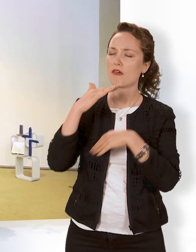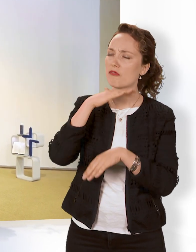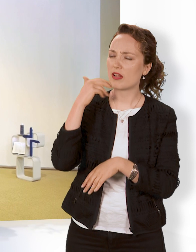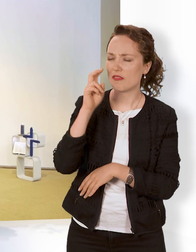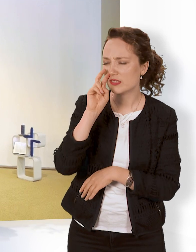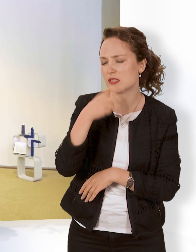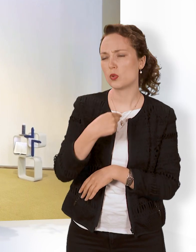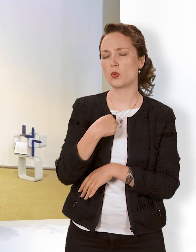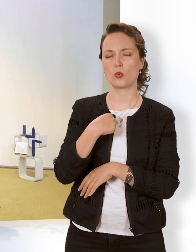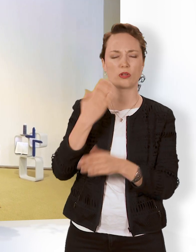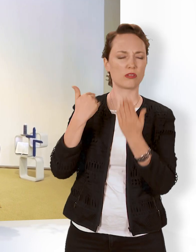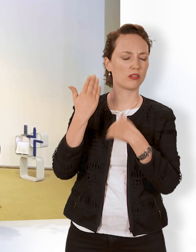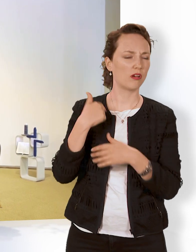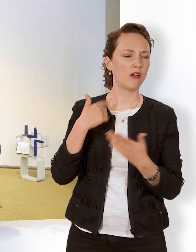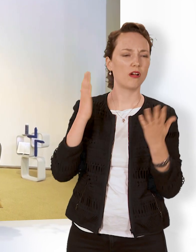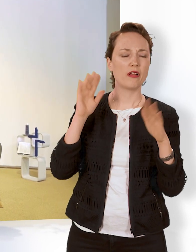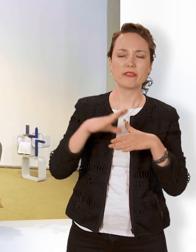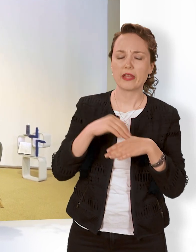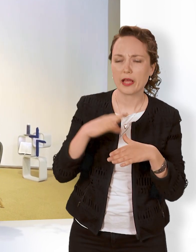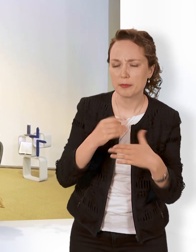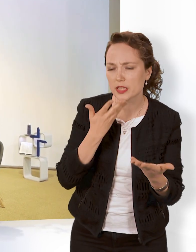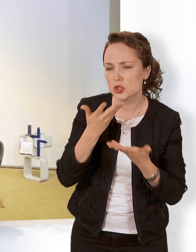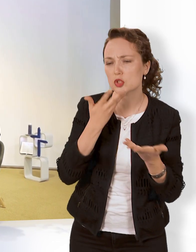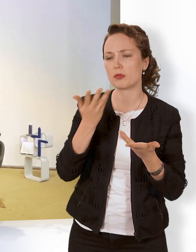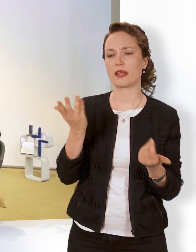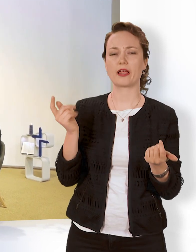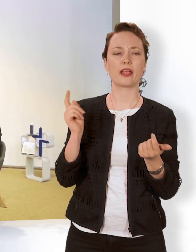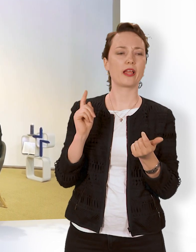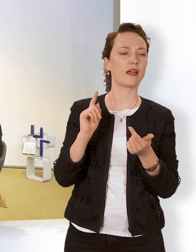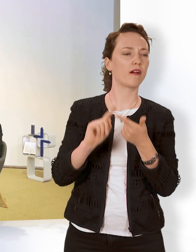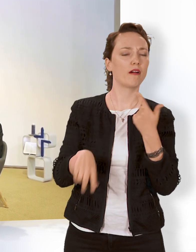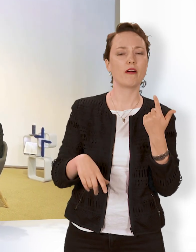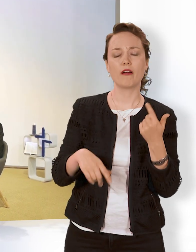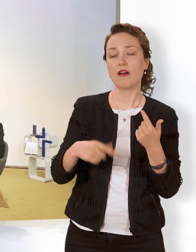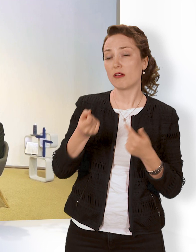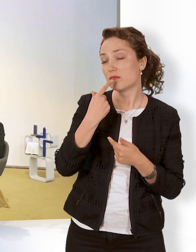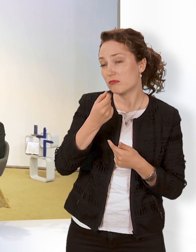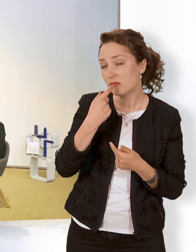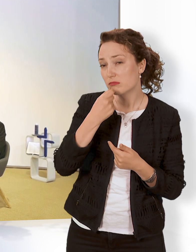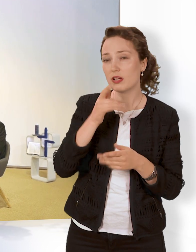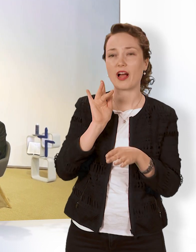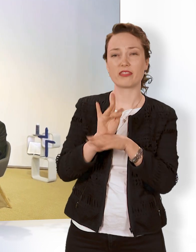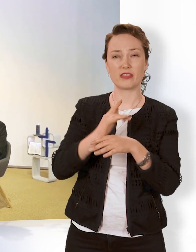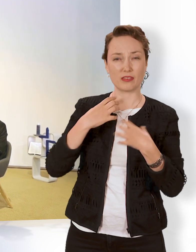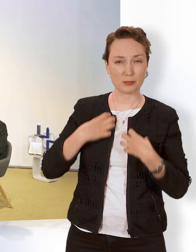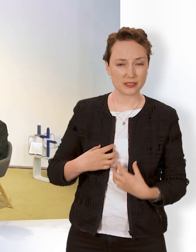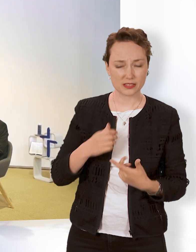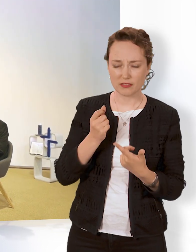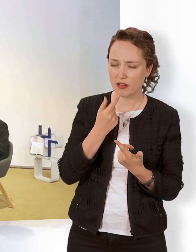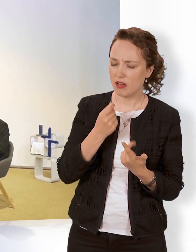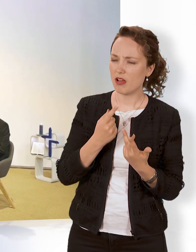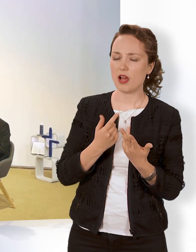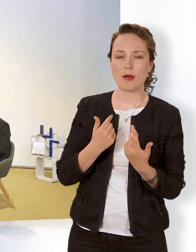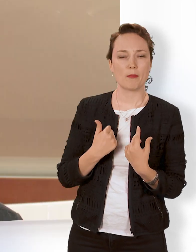Vergangenheit mit Therapiegesprächen, mit auch wiederum Antidepressiva und kam aber irgendwie nicht